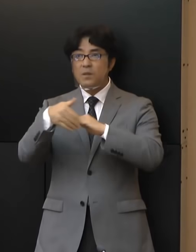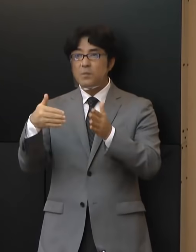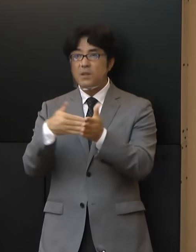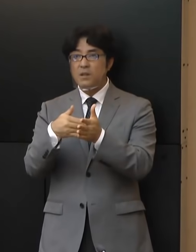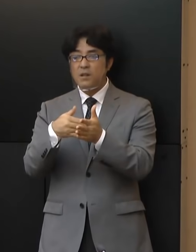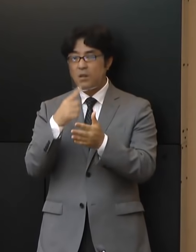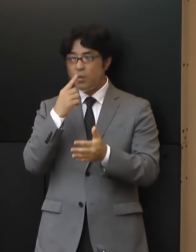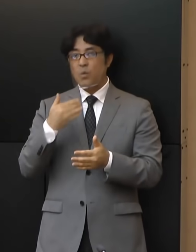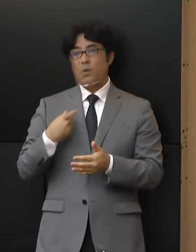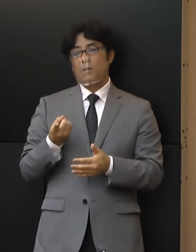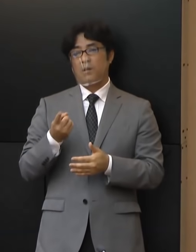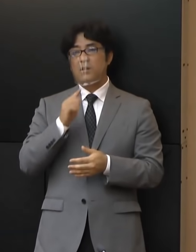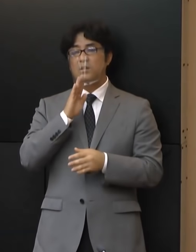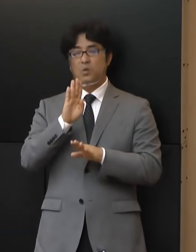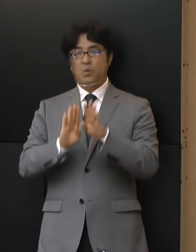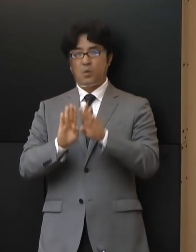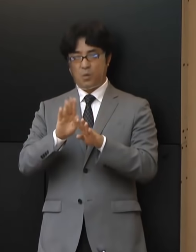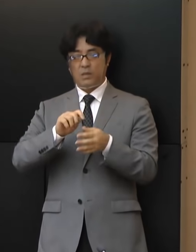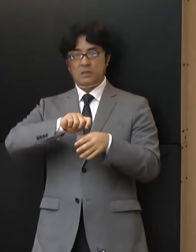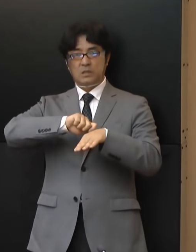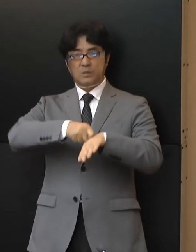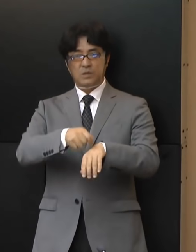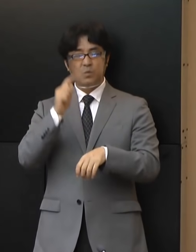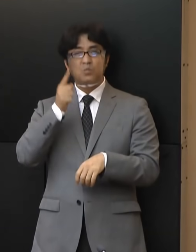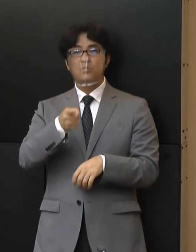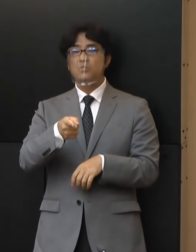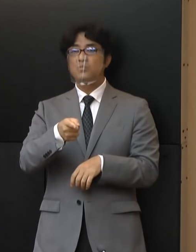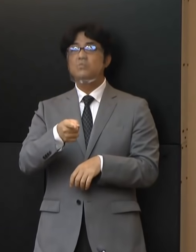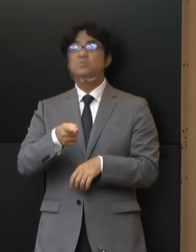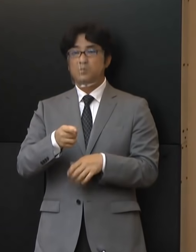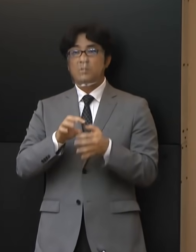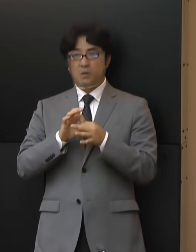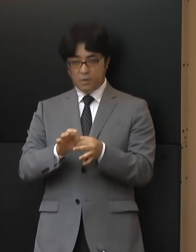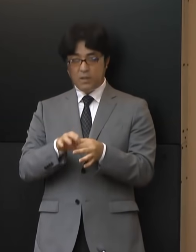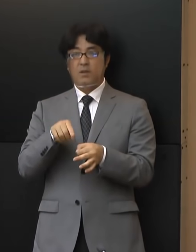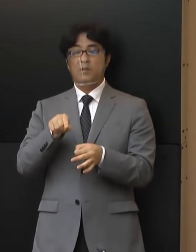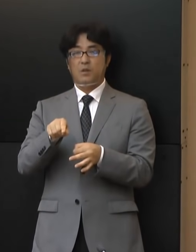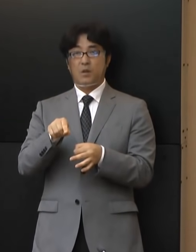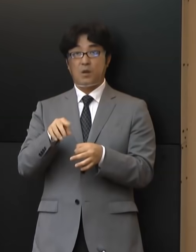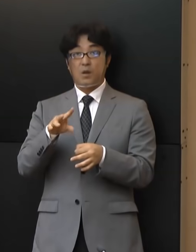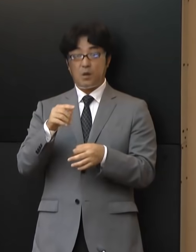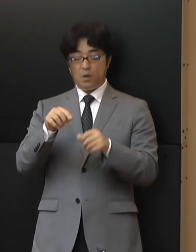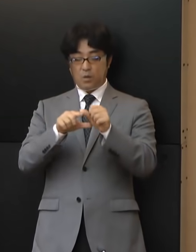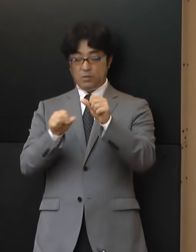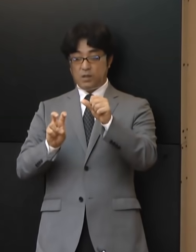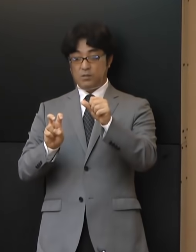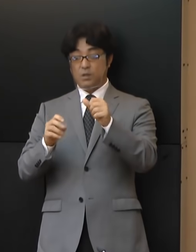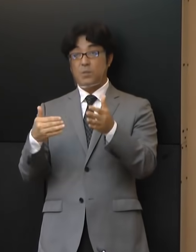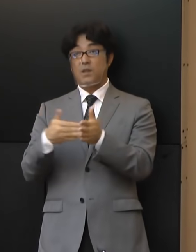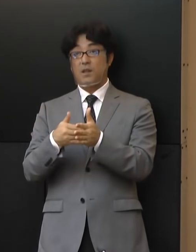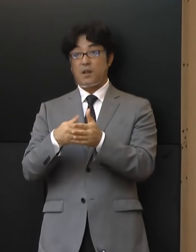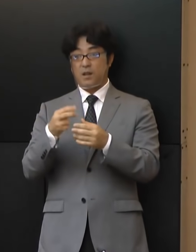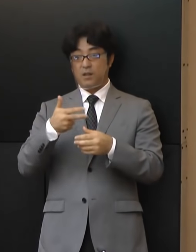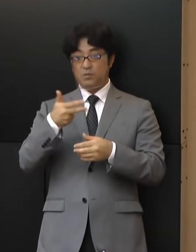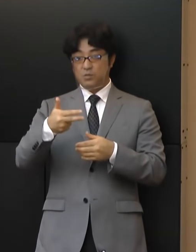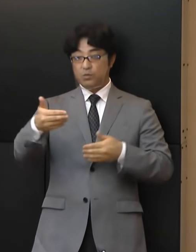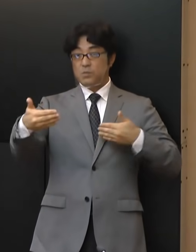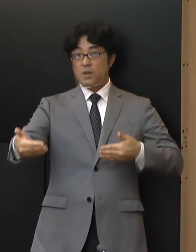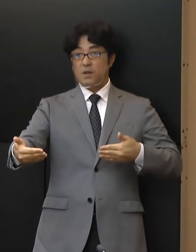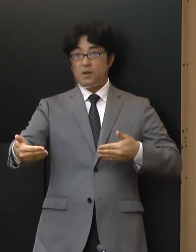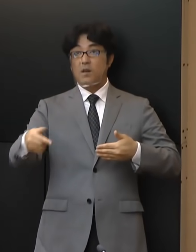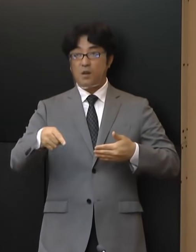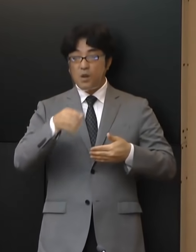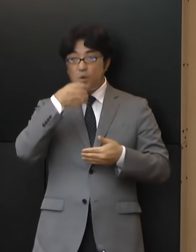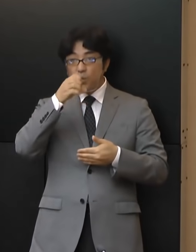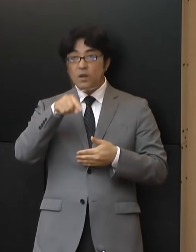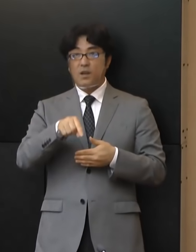と思います。ですから私は、この5月20日までの2週間は県民の皆さんにもうがい、手洗い、